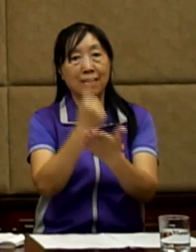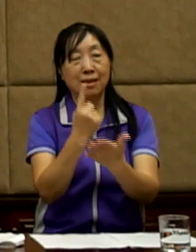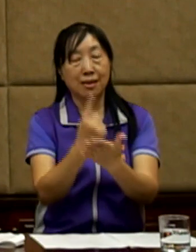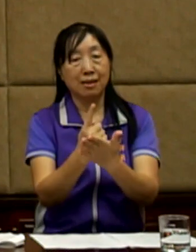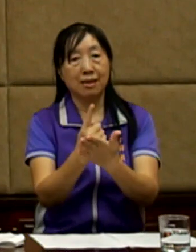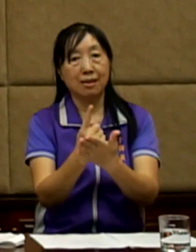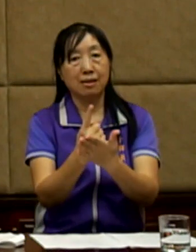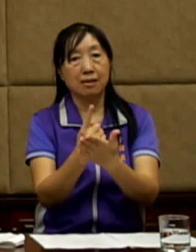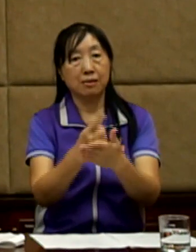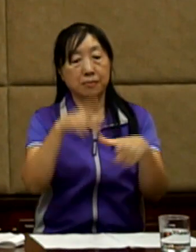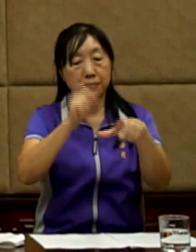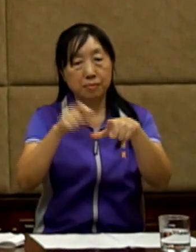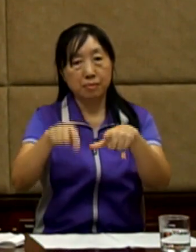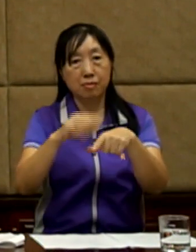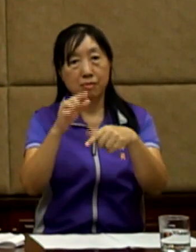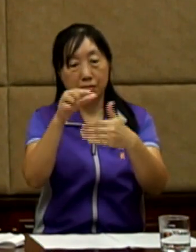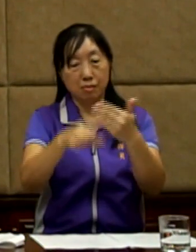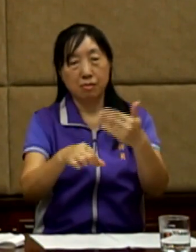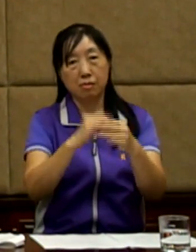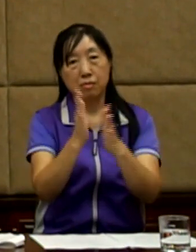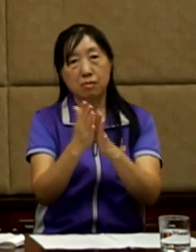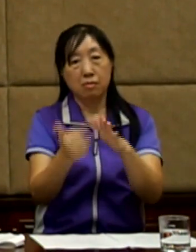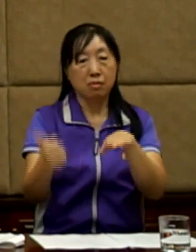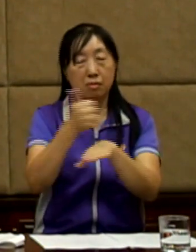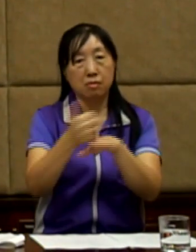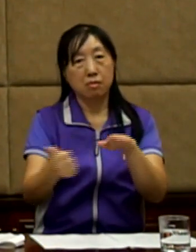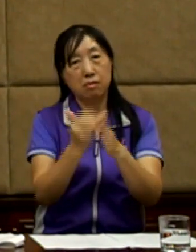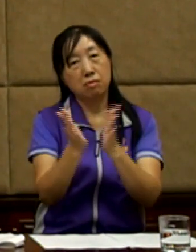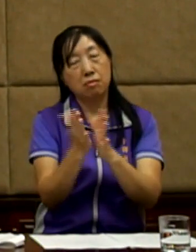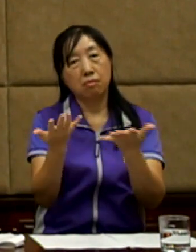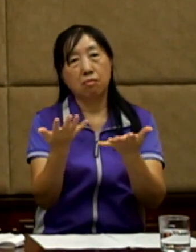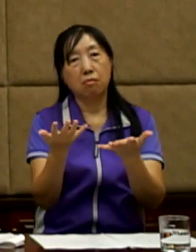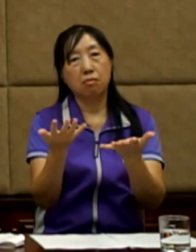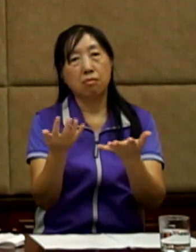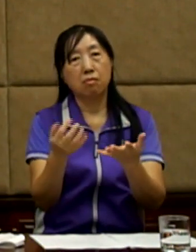些规章哦，他上下架的规章